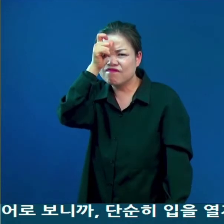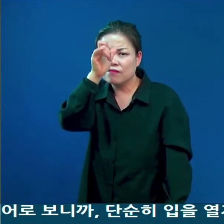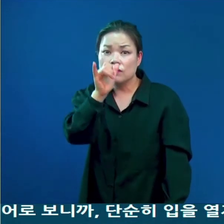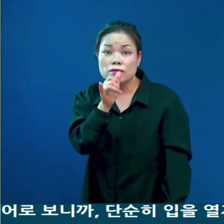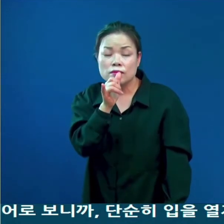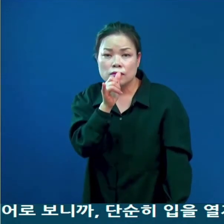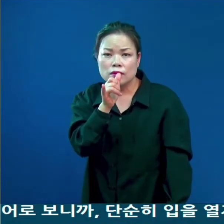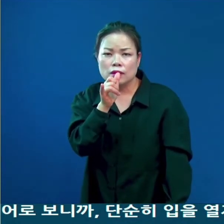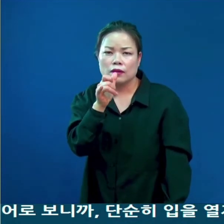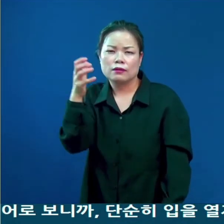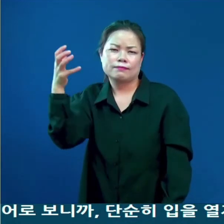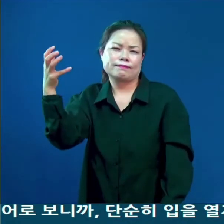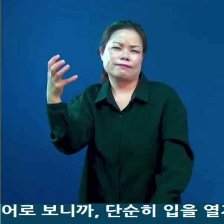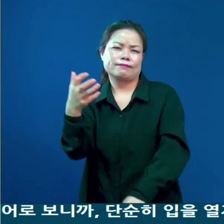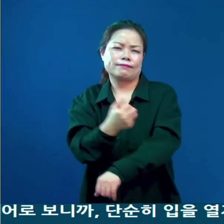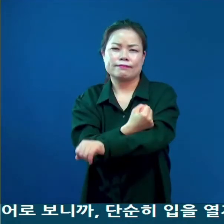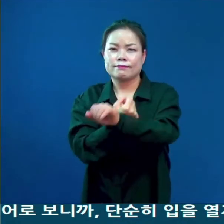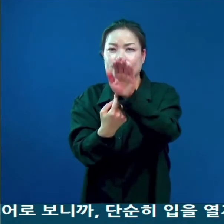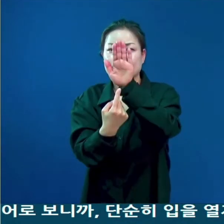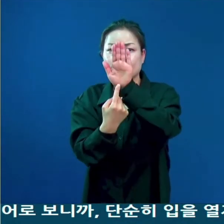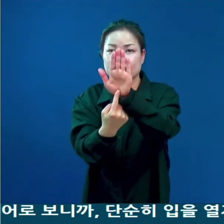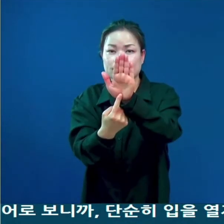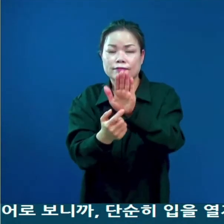것을 강조하는 표현입니다.